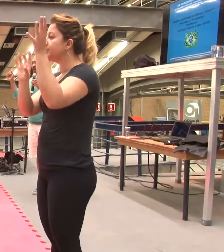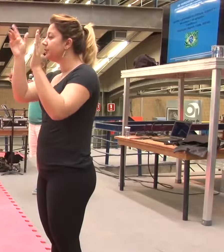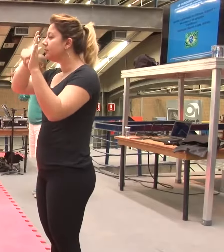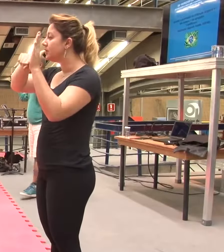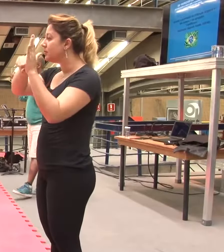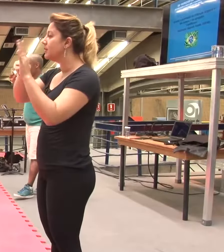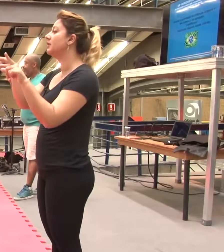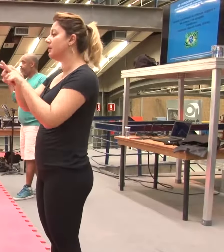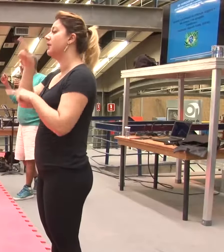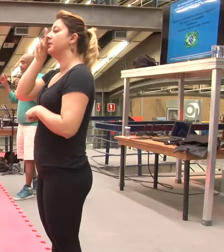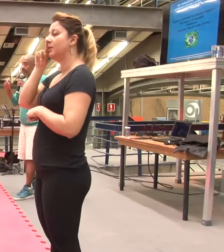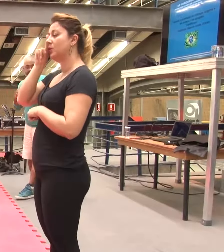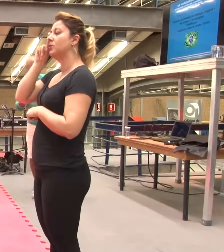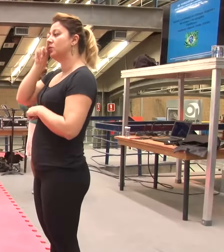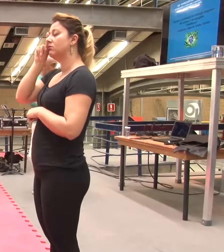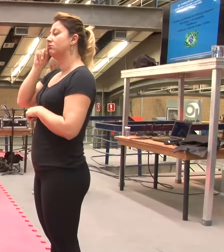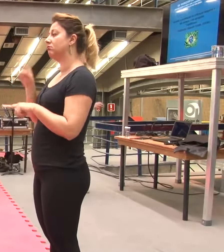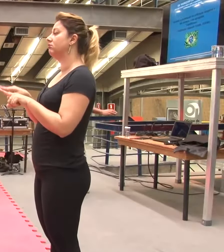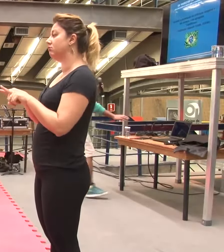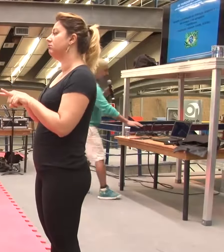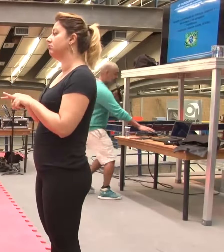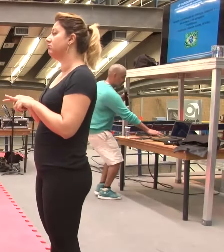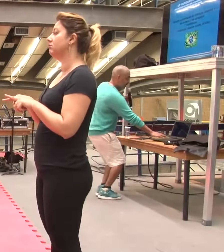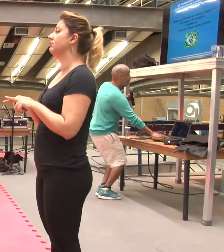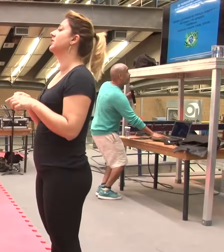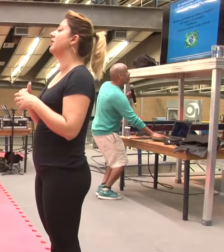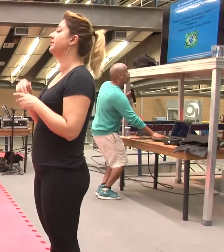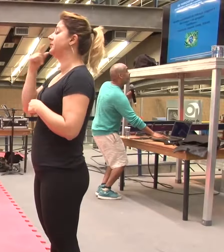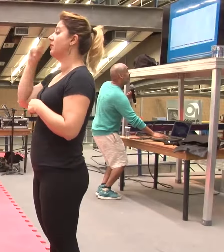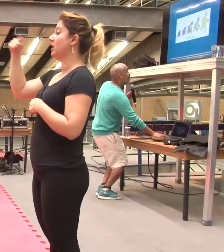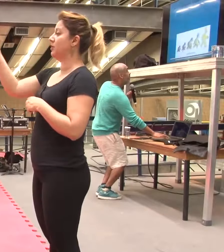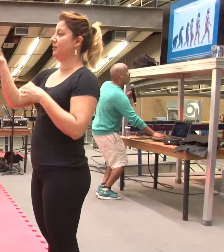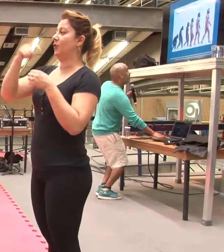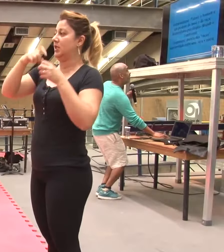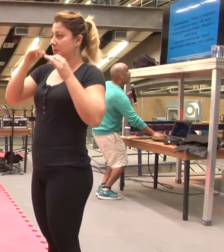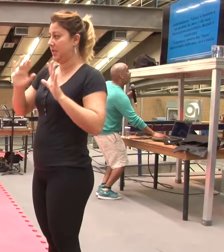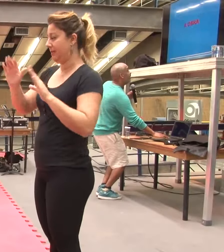ser um perigo também. Eu vou lá na frente e depois volto, tá?